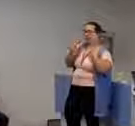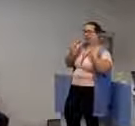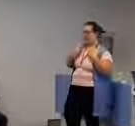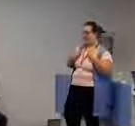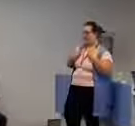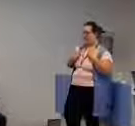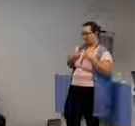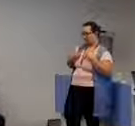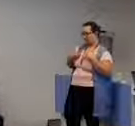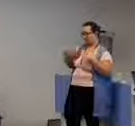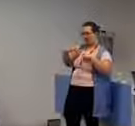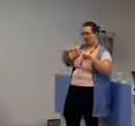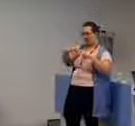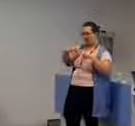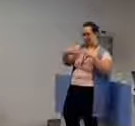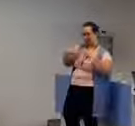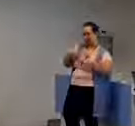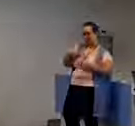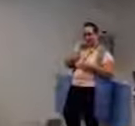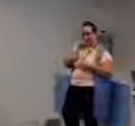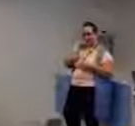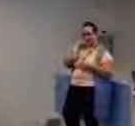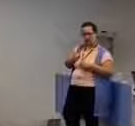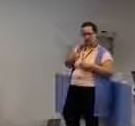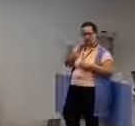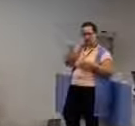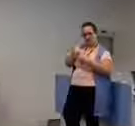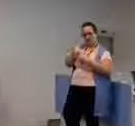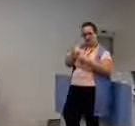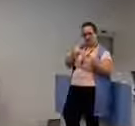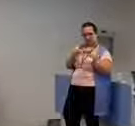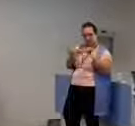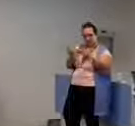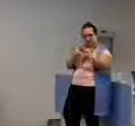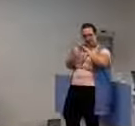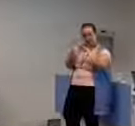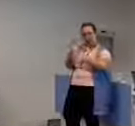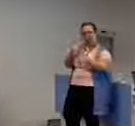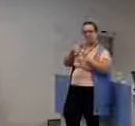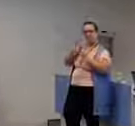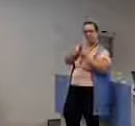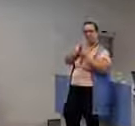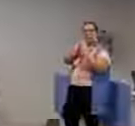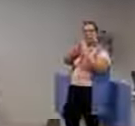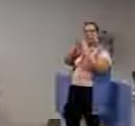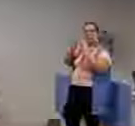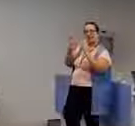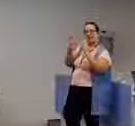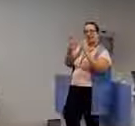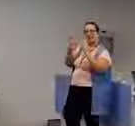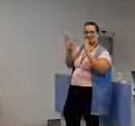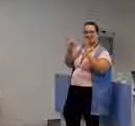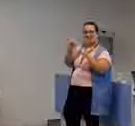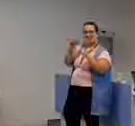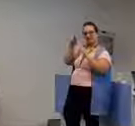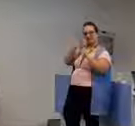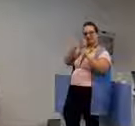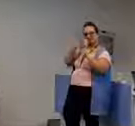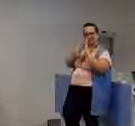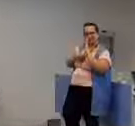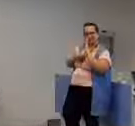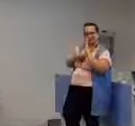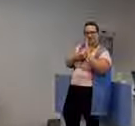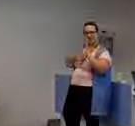elementos desenvolvidos por fabricantes principais players no mercado. Nós temos as bibliotecas dessas normas e desses